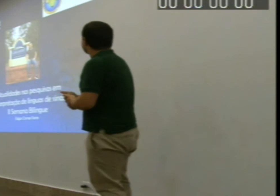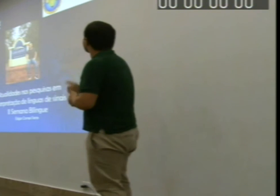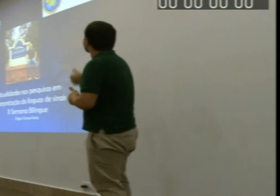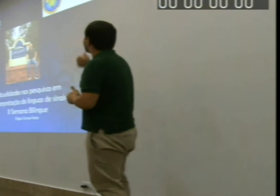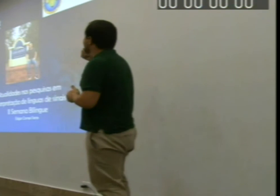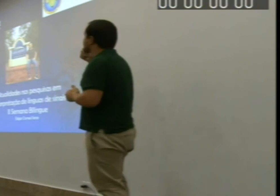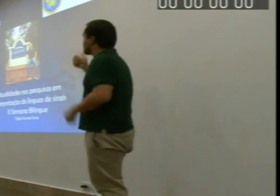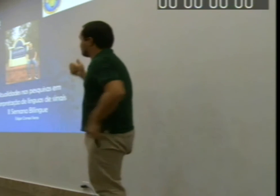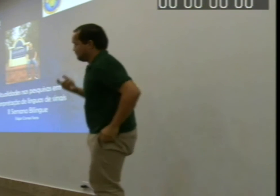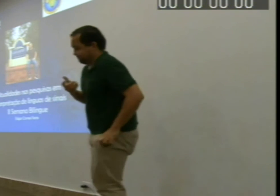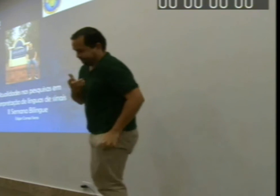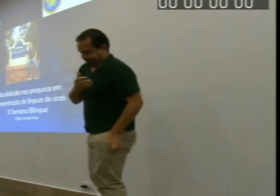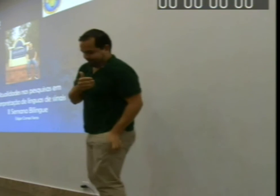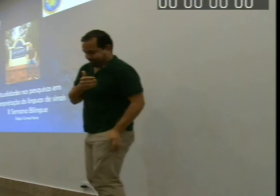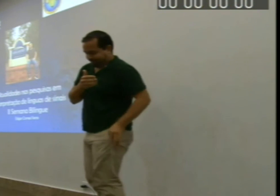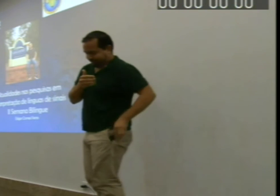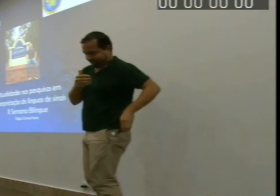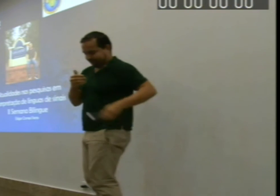esse